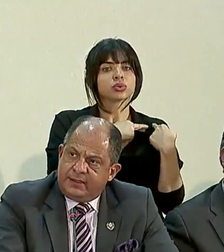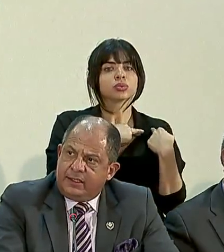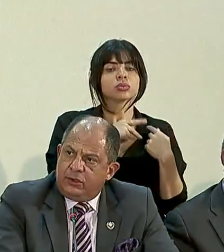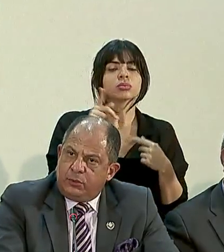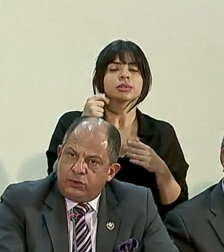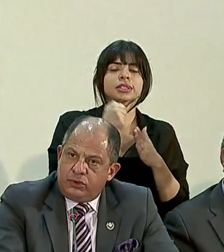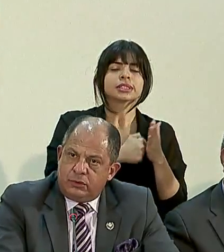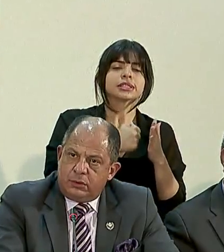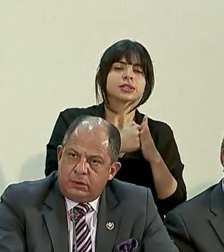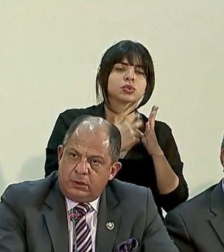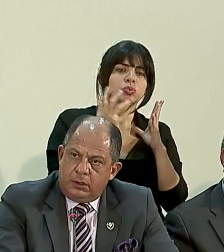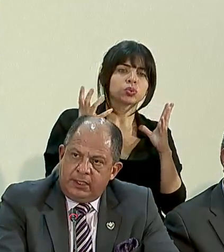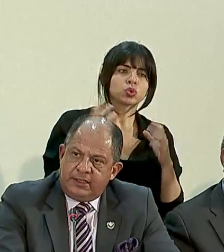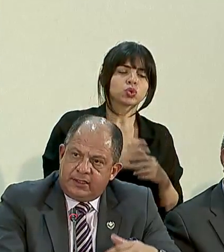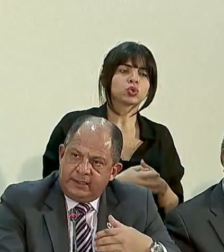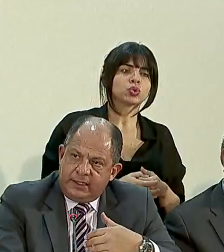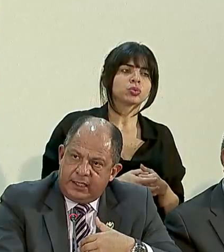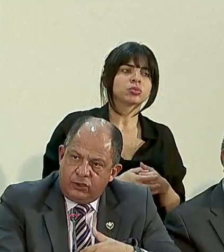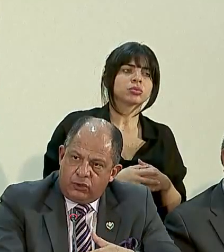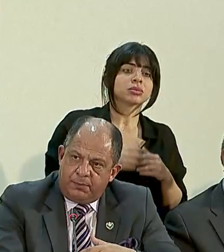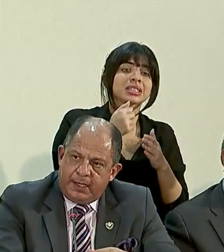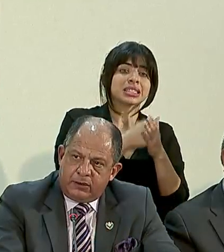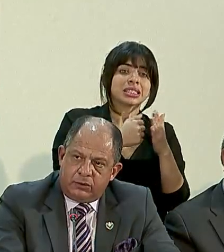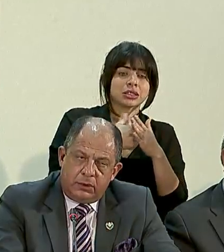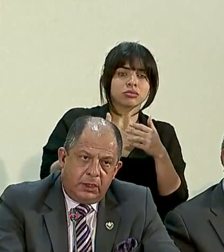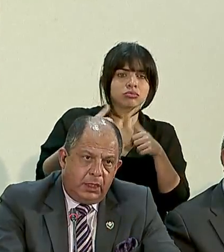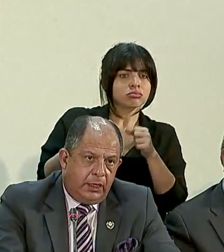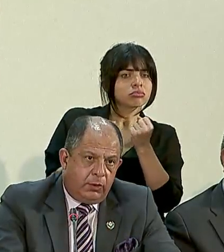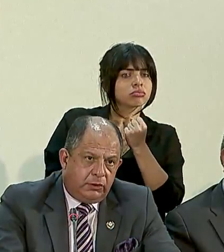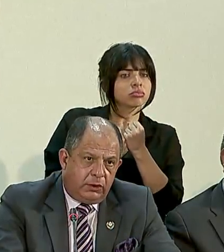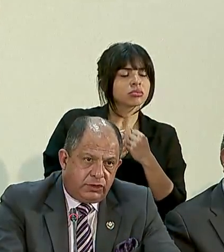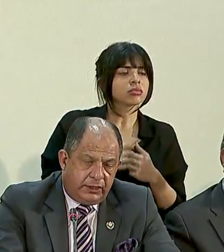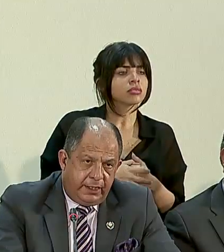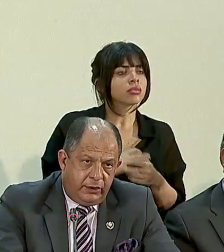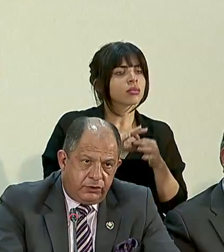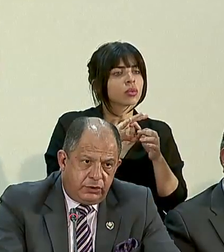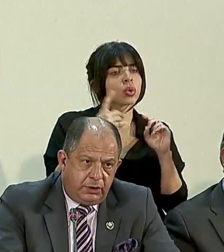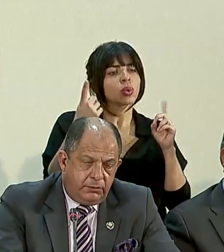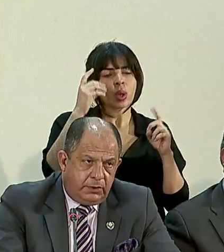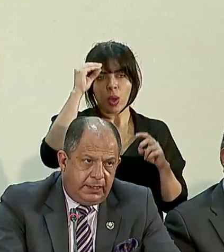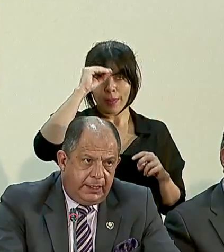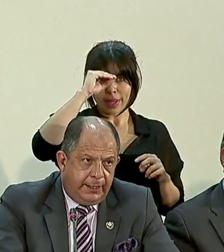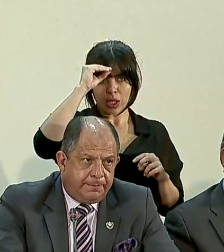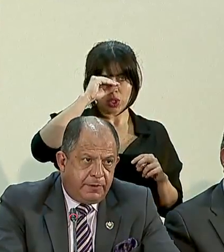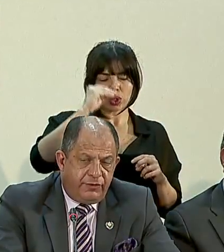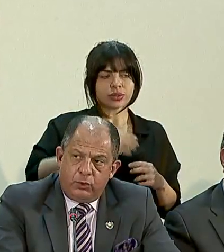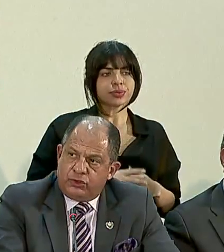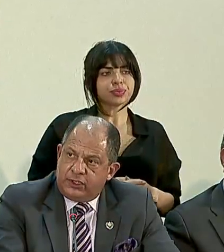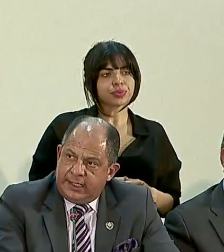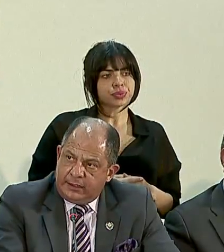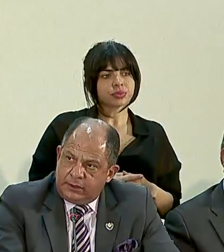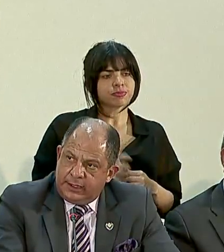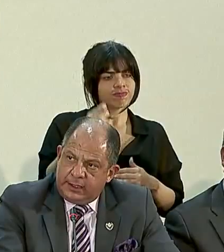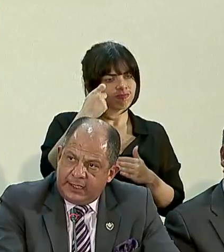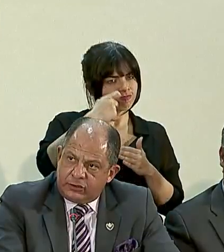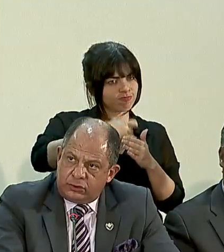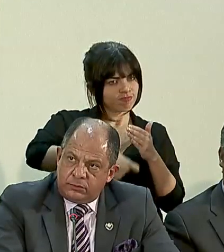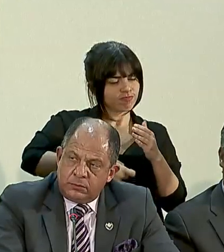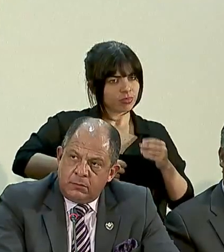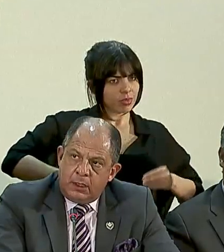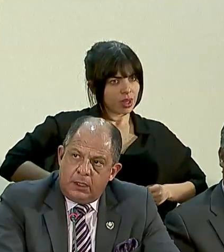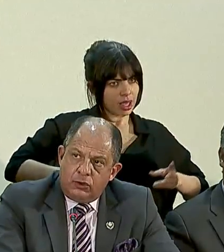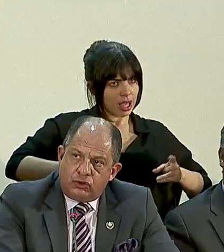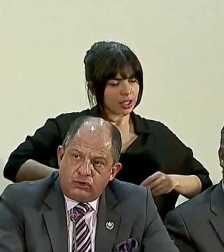ha insistido mucho, insistencia que yo comparto, en cuanto a los criterios de rigurosidad en el